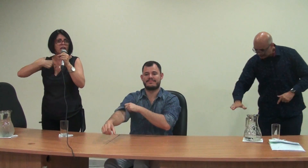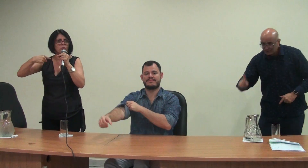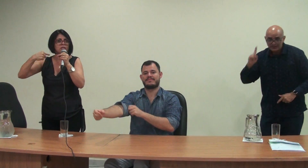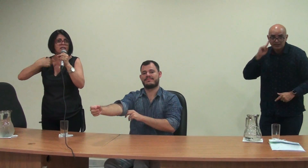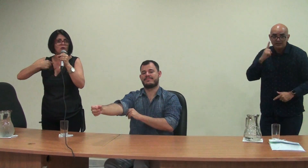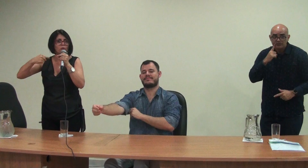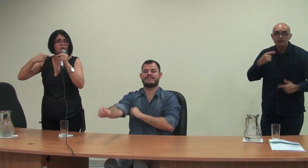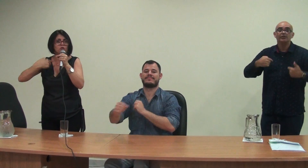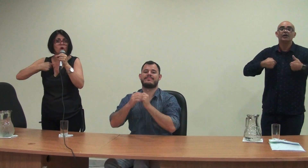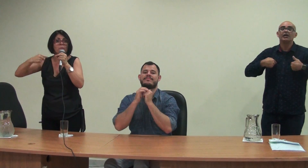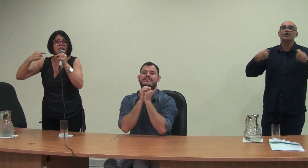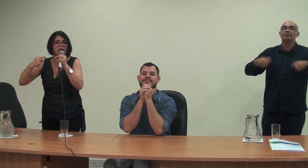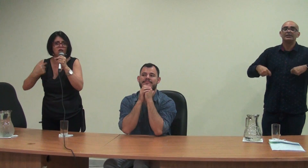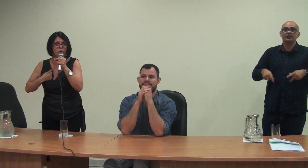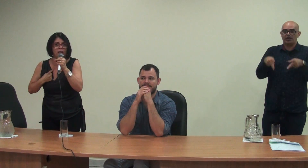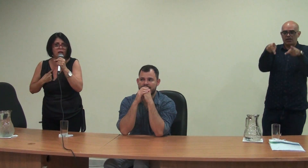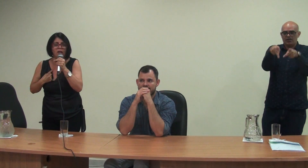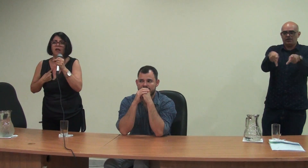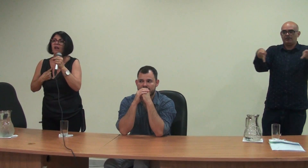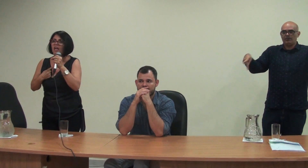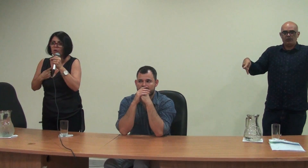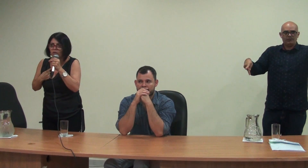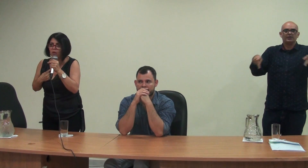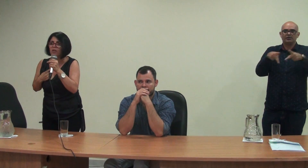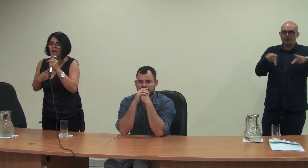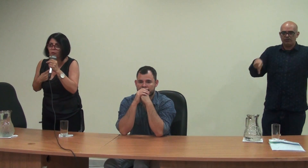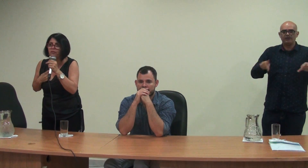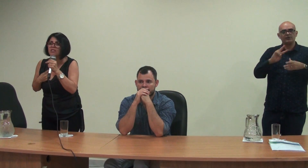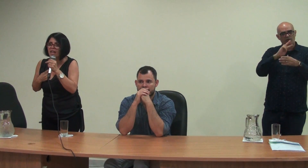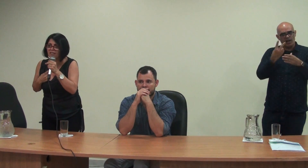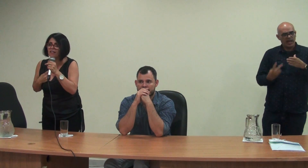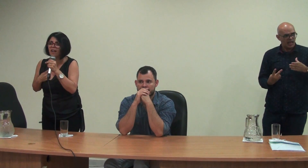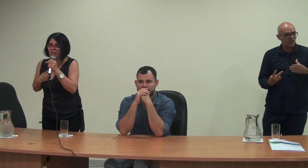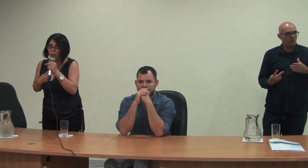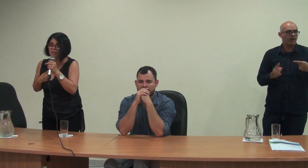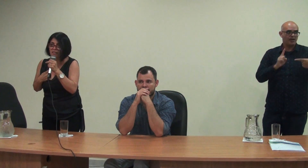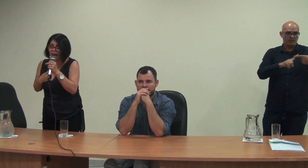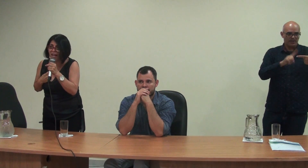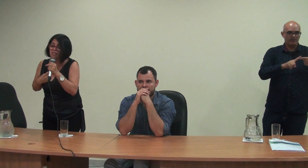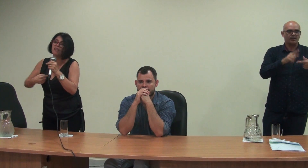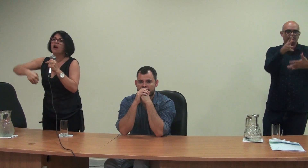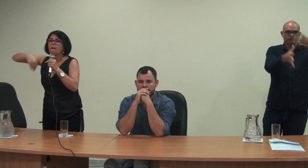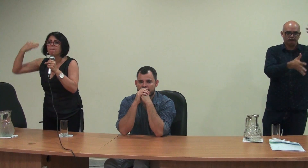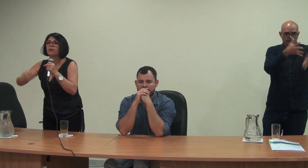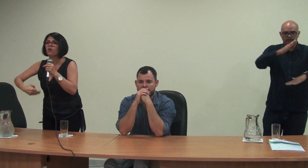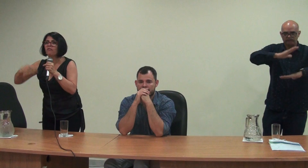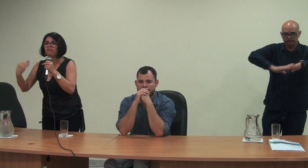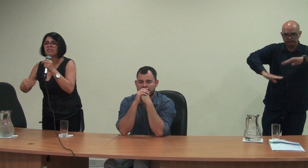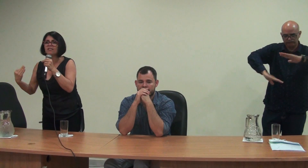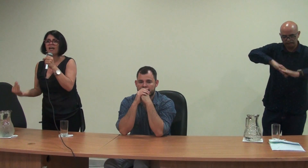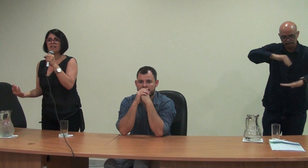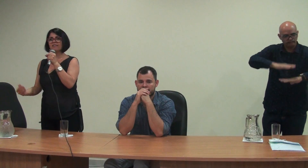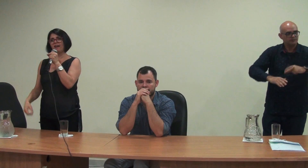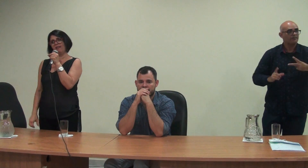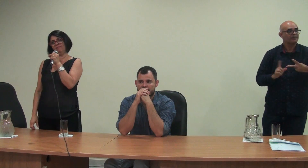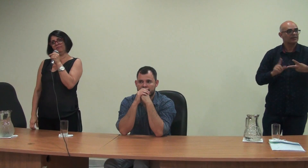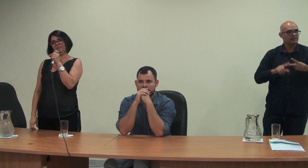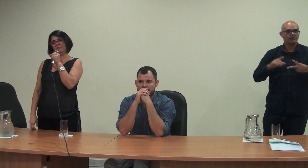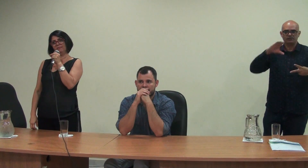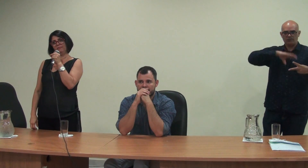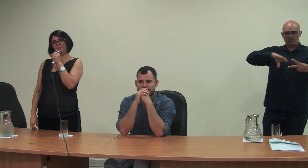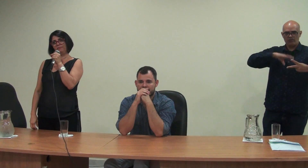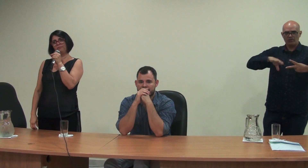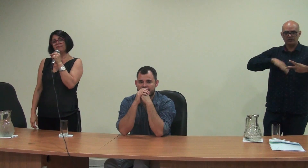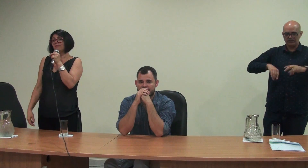eu tenho que ser um professor bilíngue. Eu tenho que ter proficiência na língua de sinais. Proficiência.